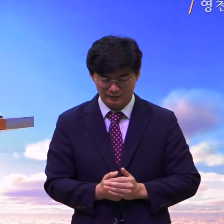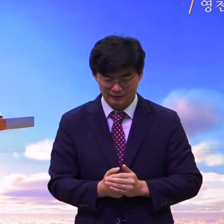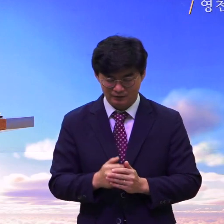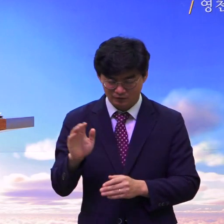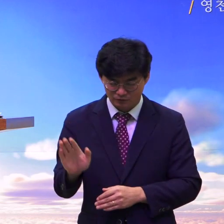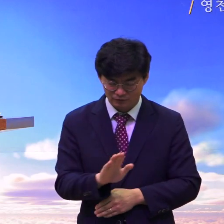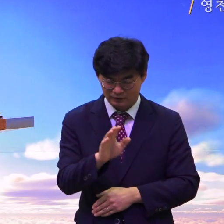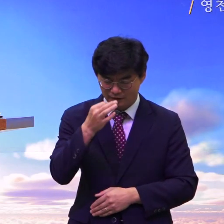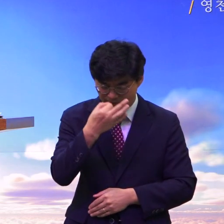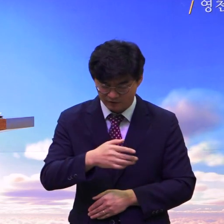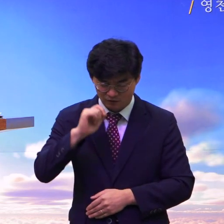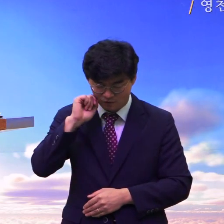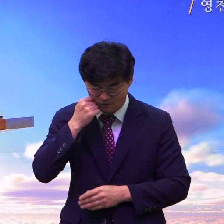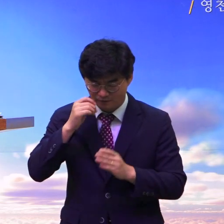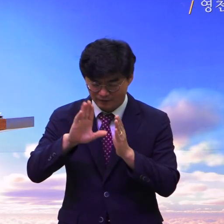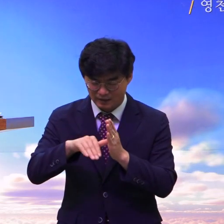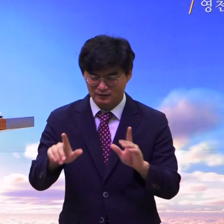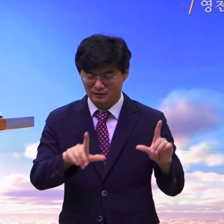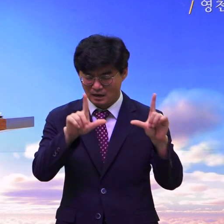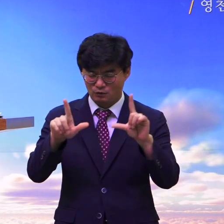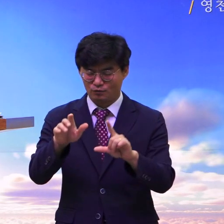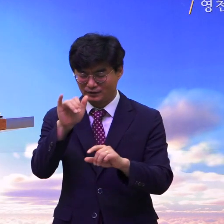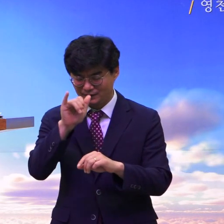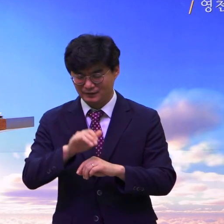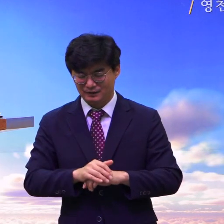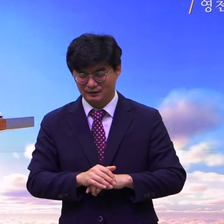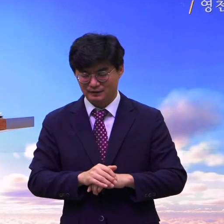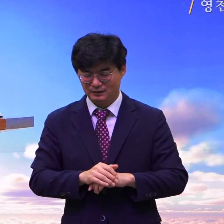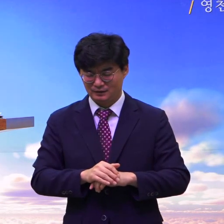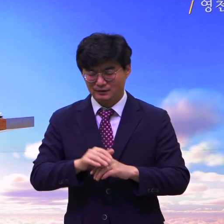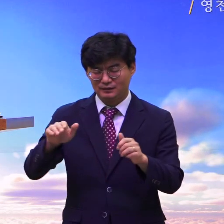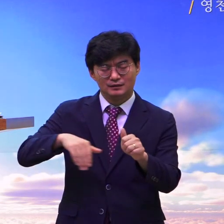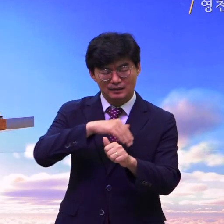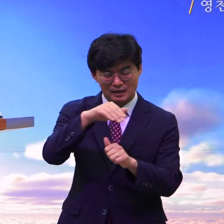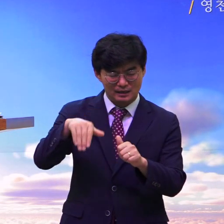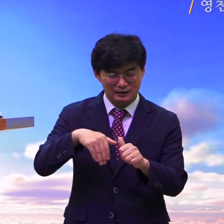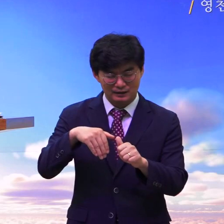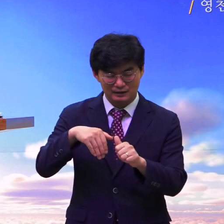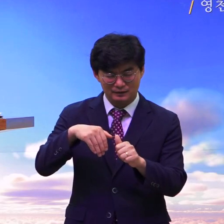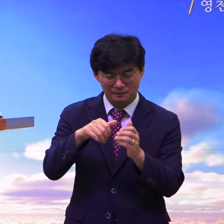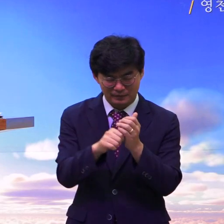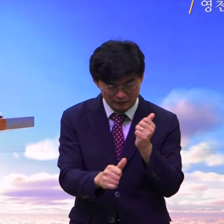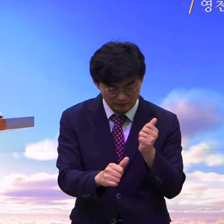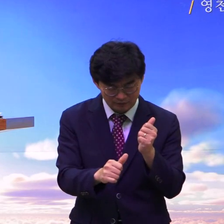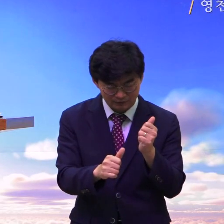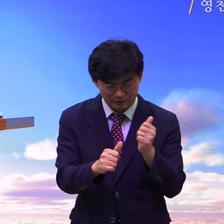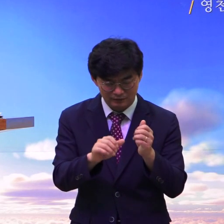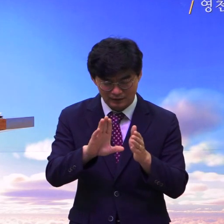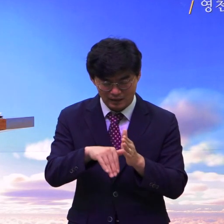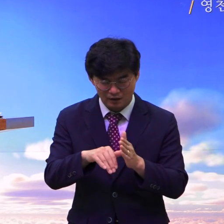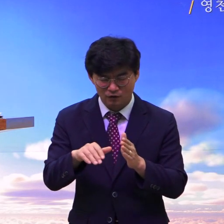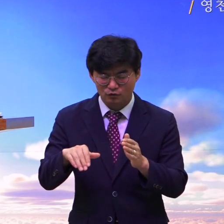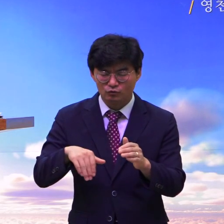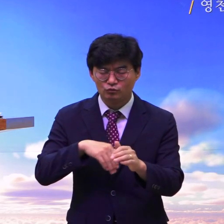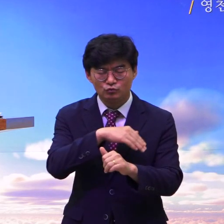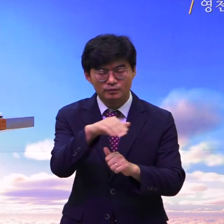우리가 힘들고 어려운 이들을 살아가면서 이 상황에 매여서 우리 주변을 바라보면서